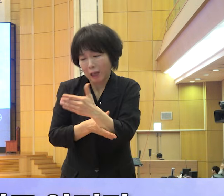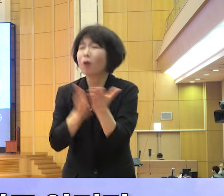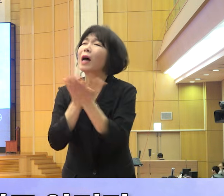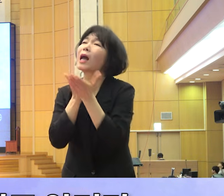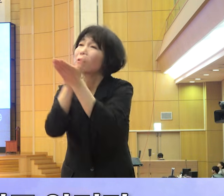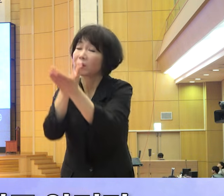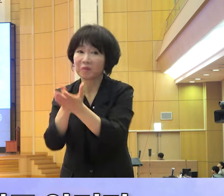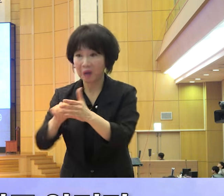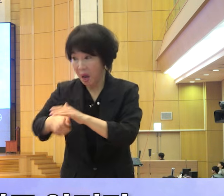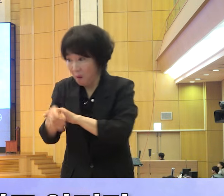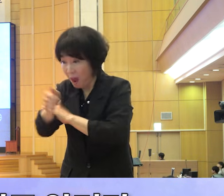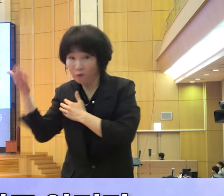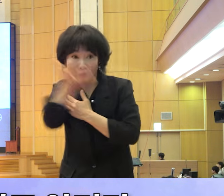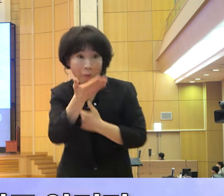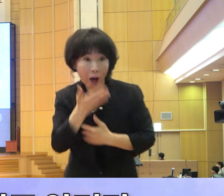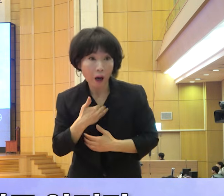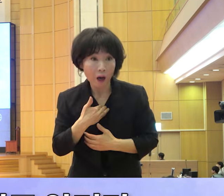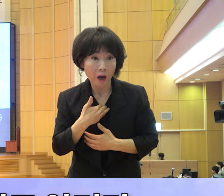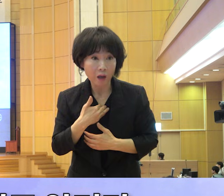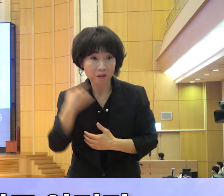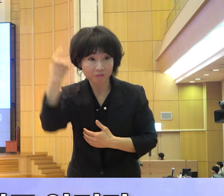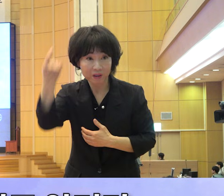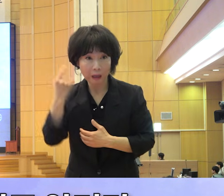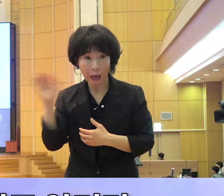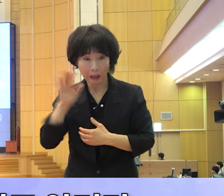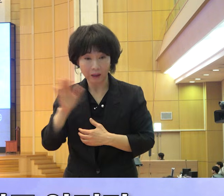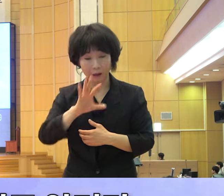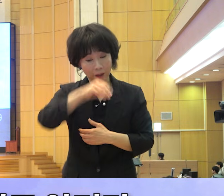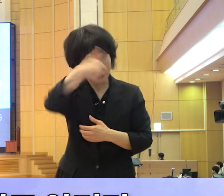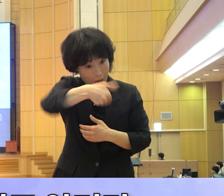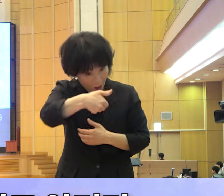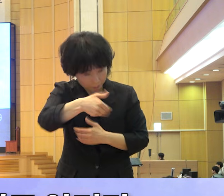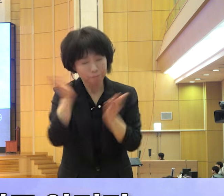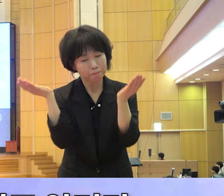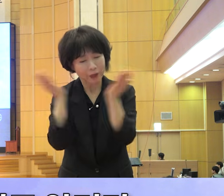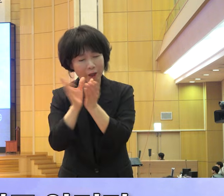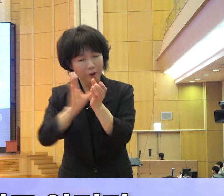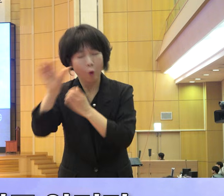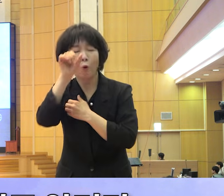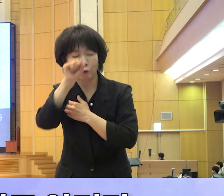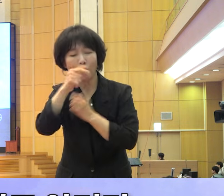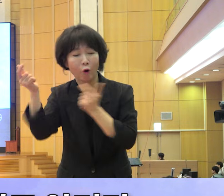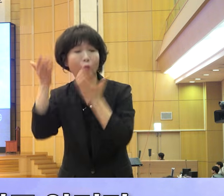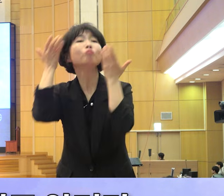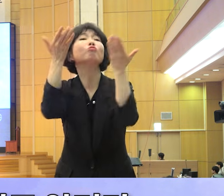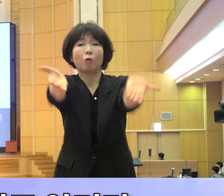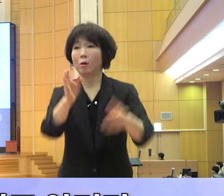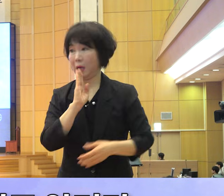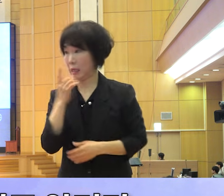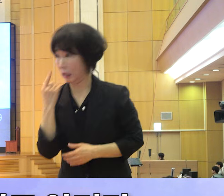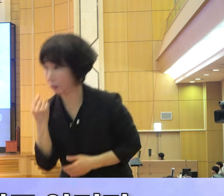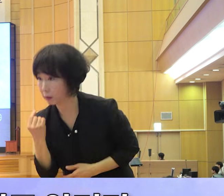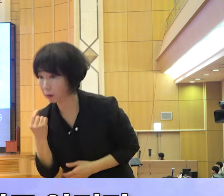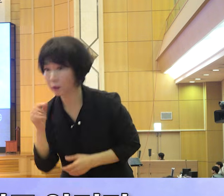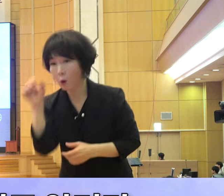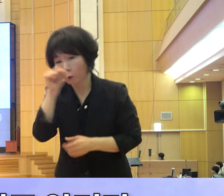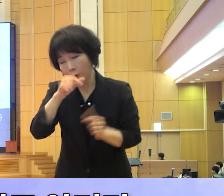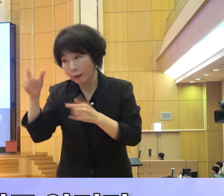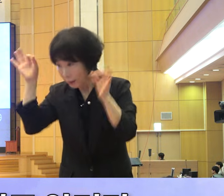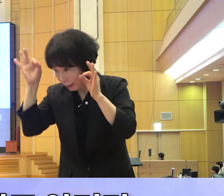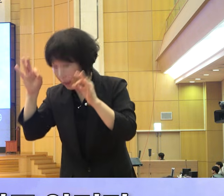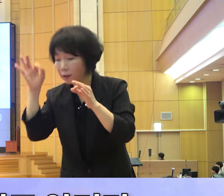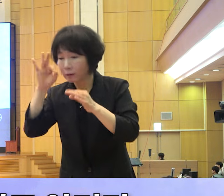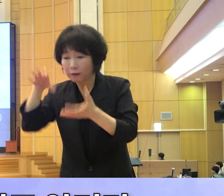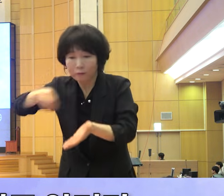미친 사람 아니고는 그런 거 없어요. 달라고 하는 것에 더 주려고 하고, 더 좋은 걸